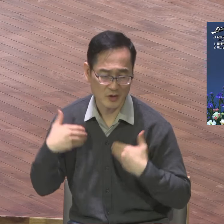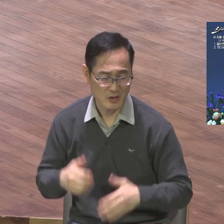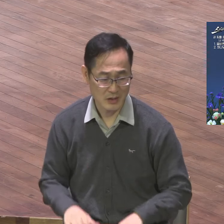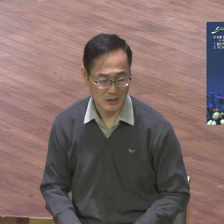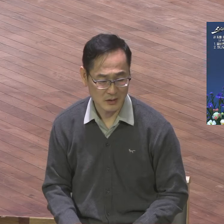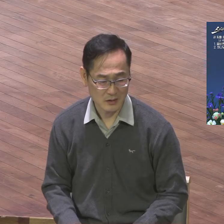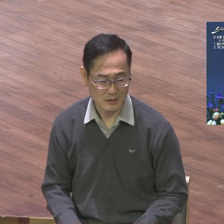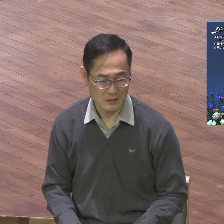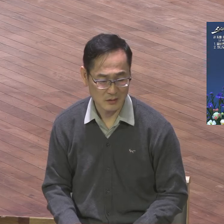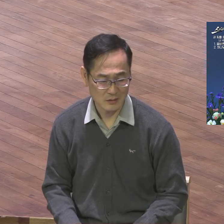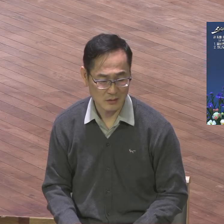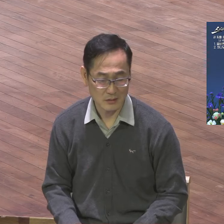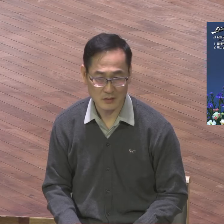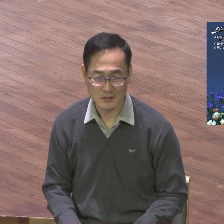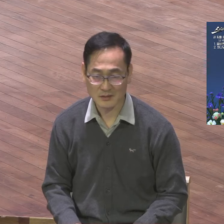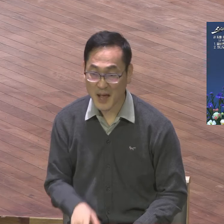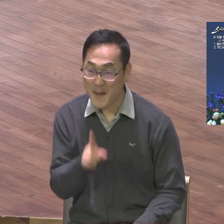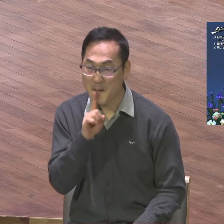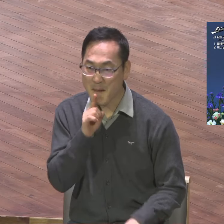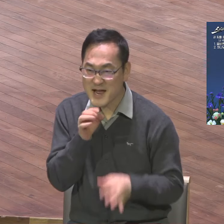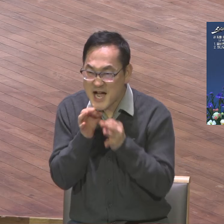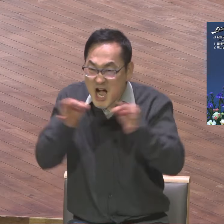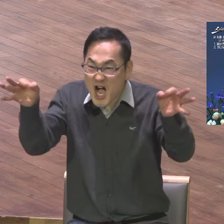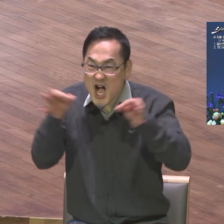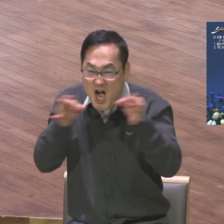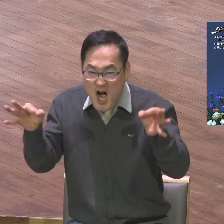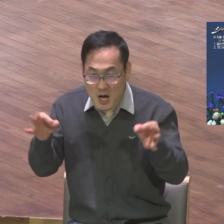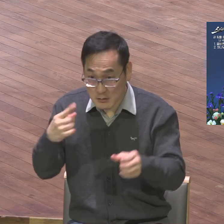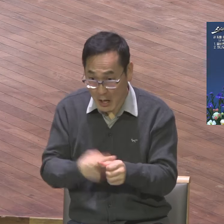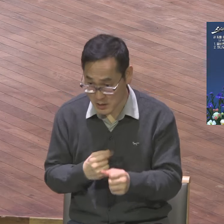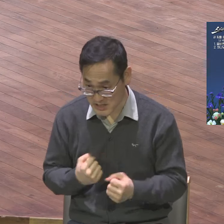좀 낮추려고 해도 자꾸 힘이 더 솟아나가지고